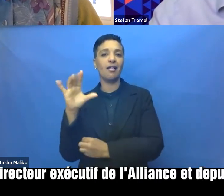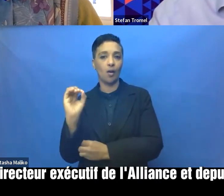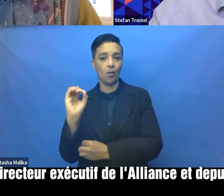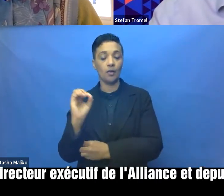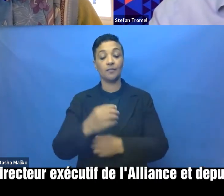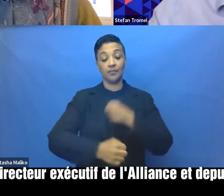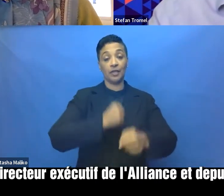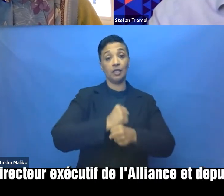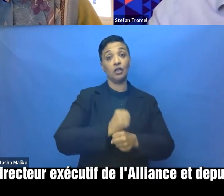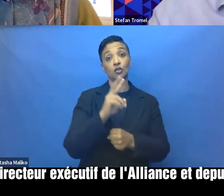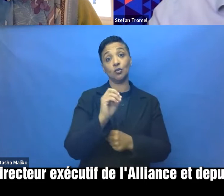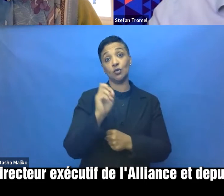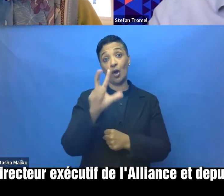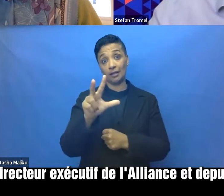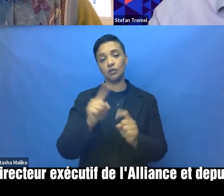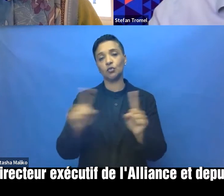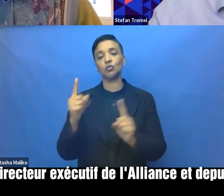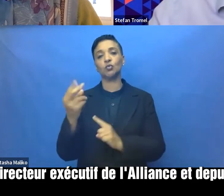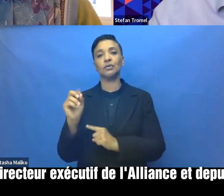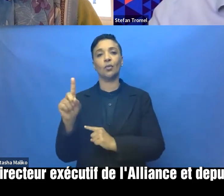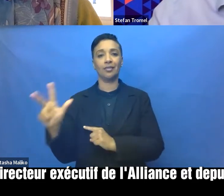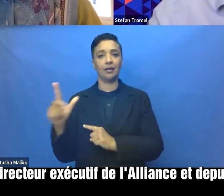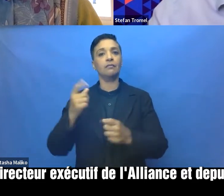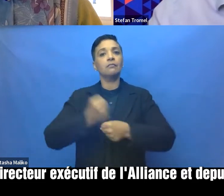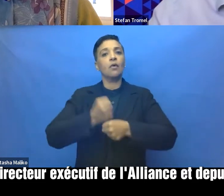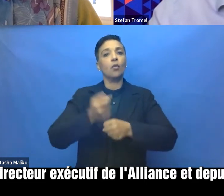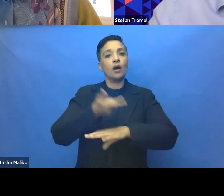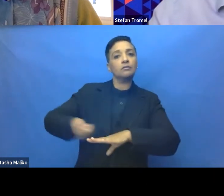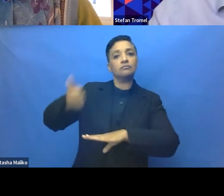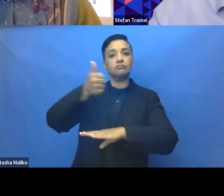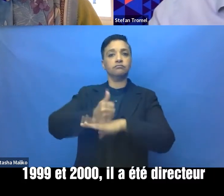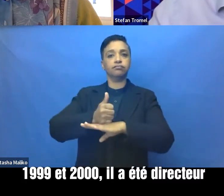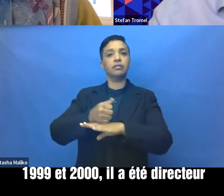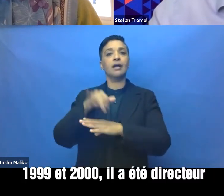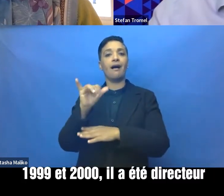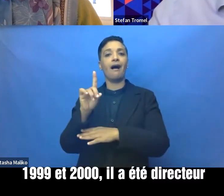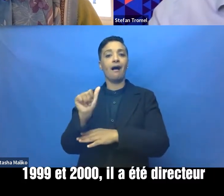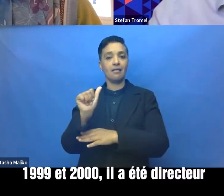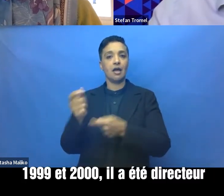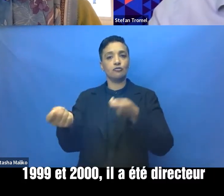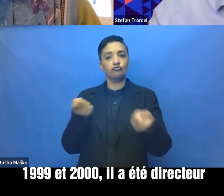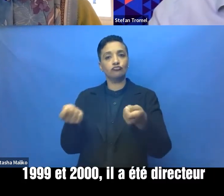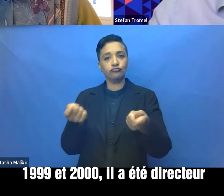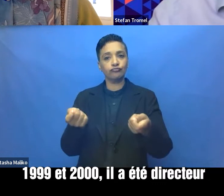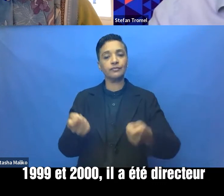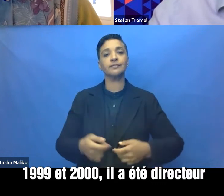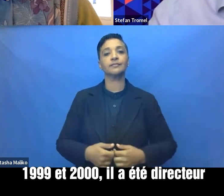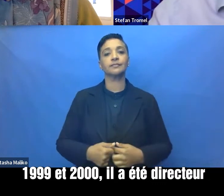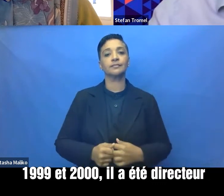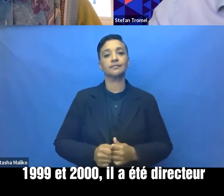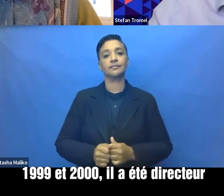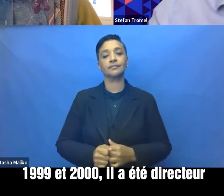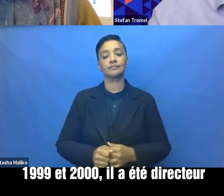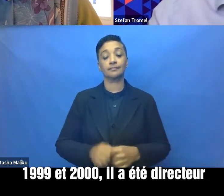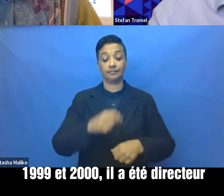Van Rommel, qui a travaillé comme directeur exécutif de l'Alliance